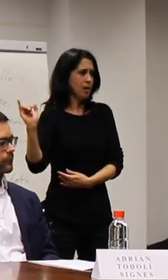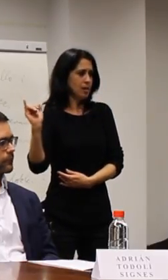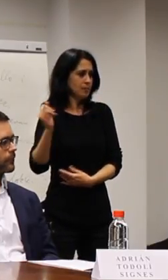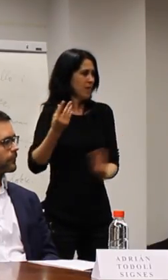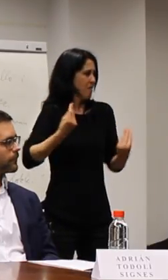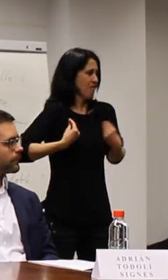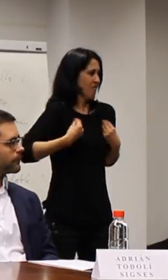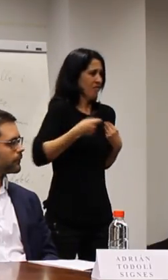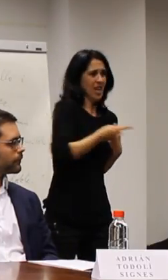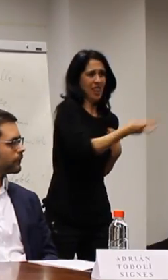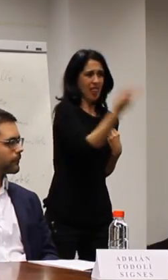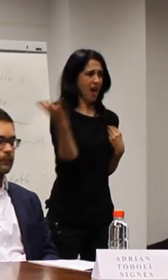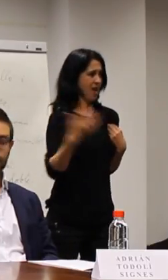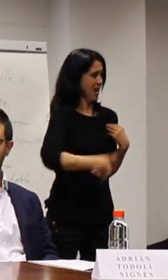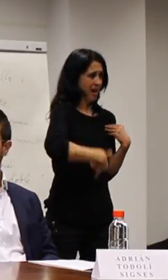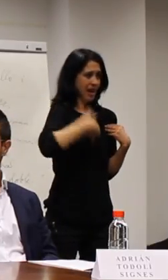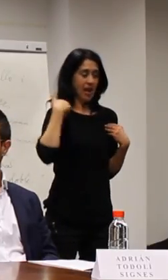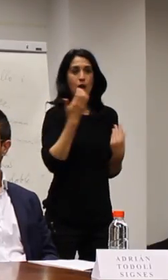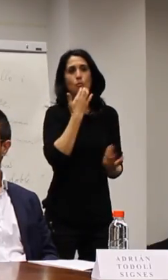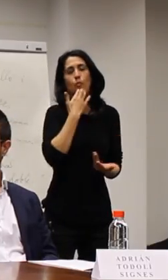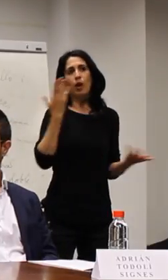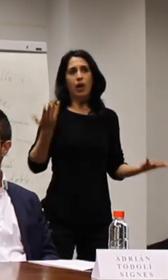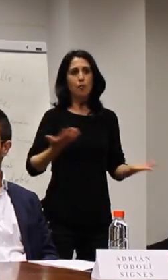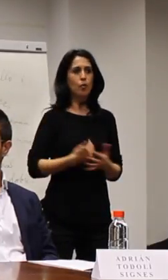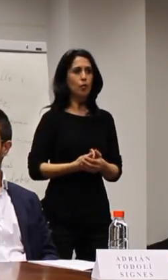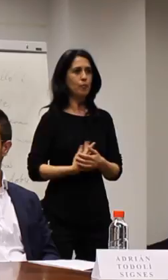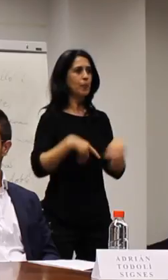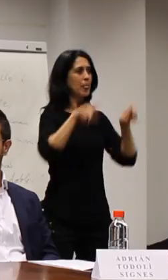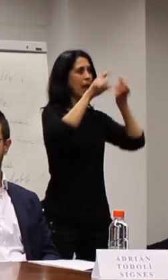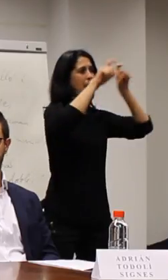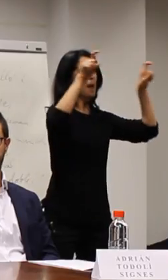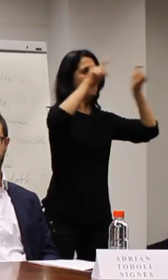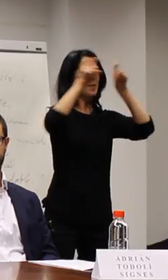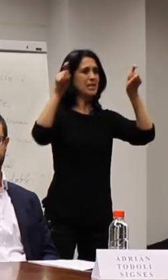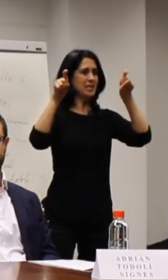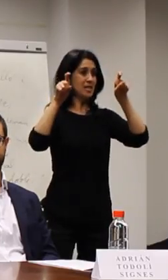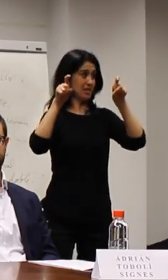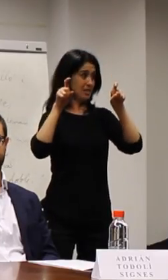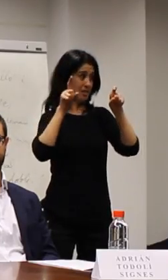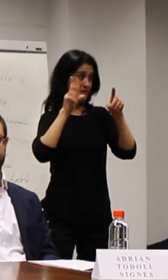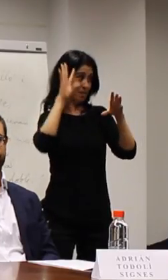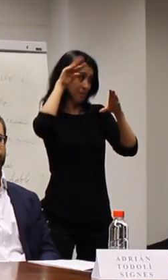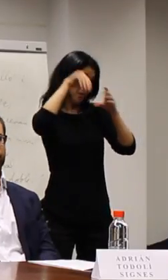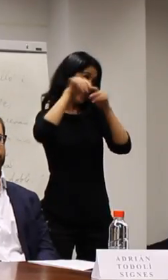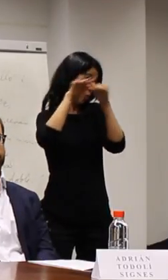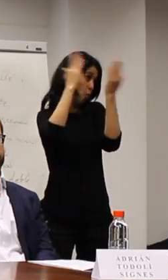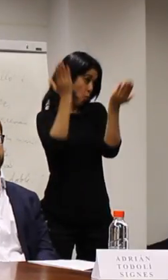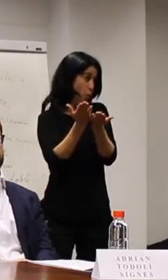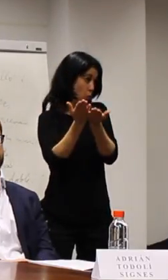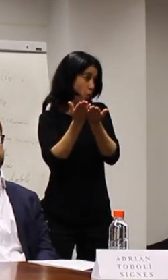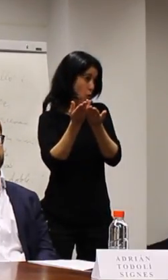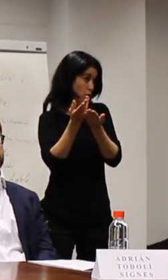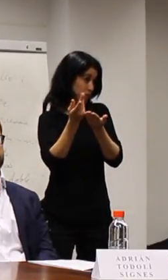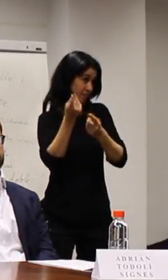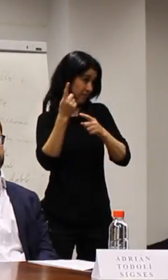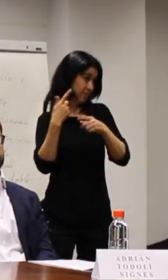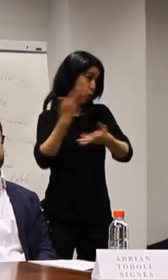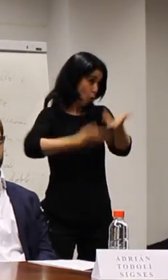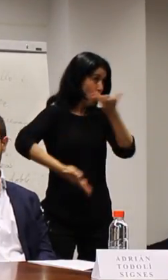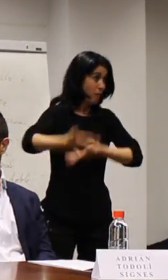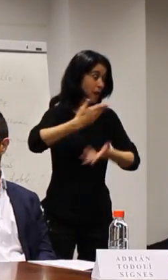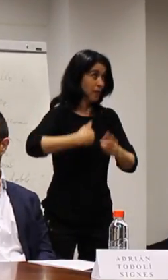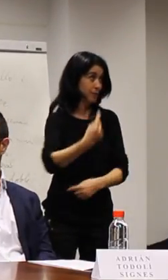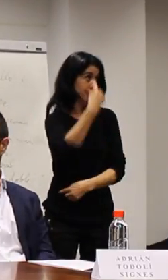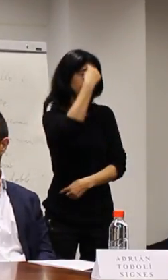en muchas vidas, ¿no? Y si ponemos ejemplos de las empresas que están en torno a este mundo, pues evidentemente nos viene a la